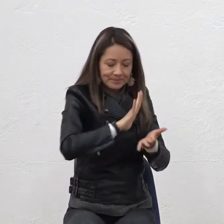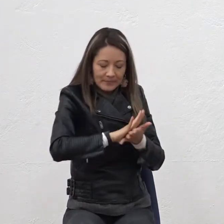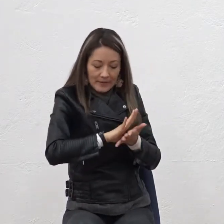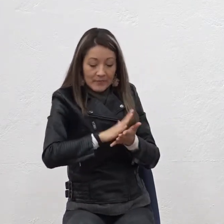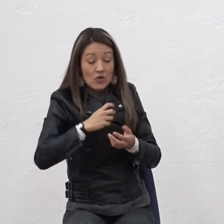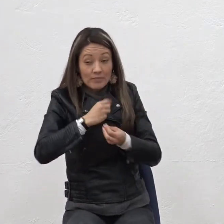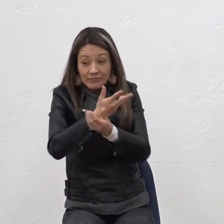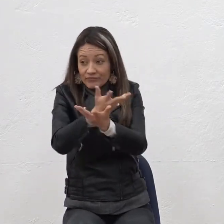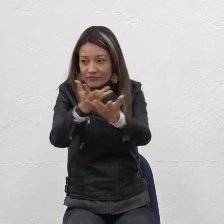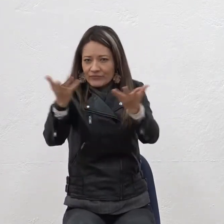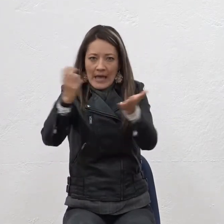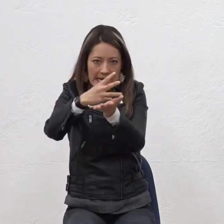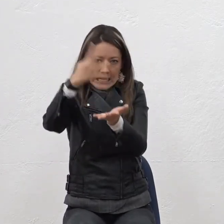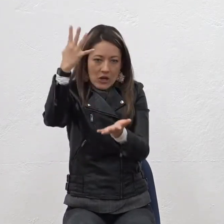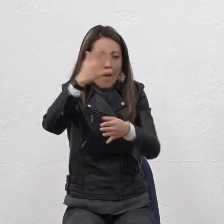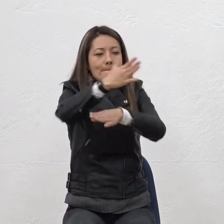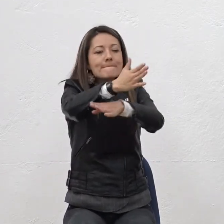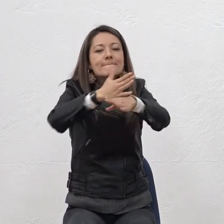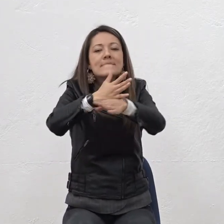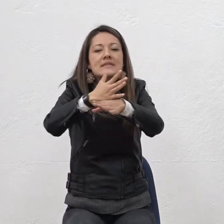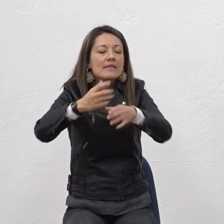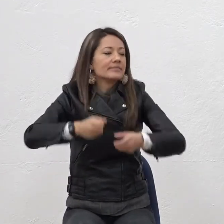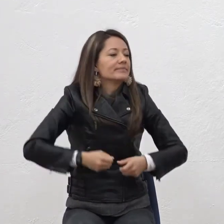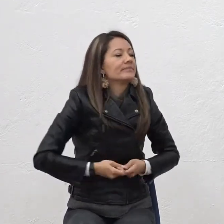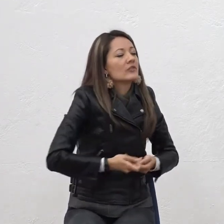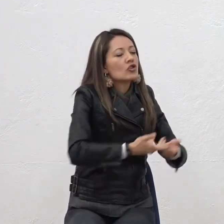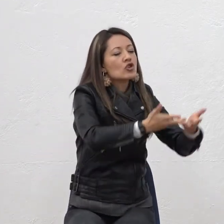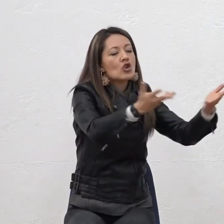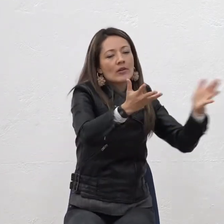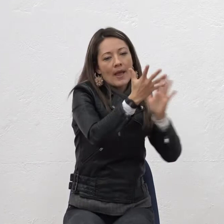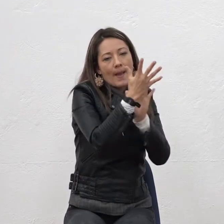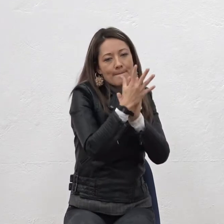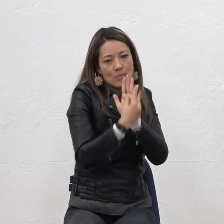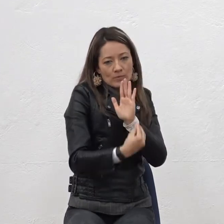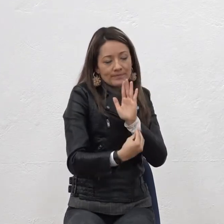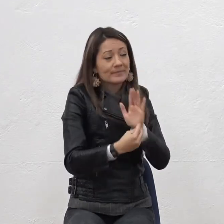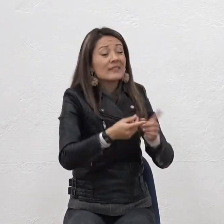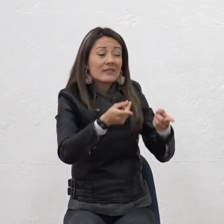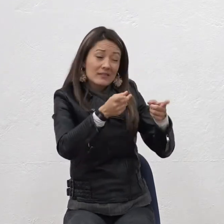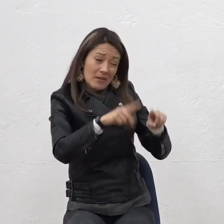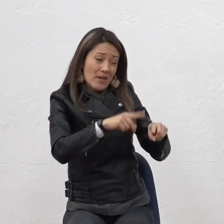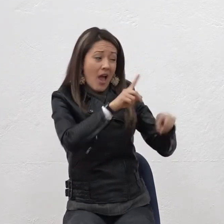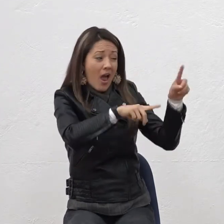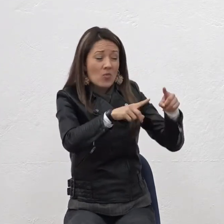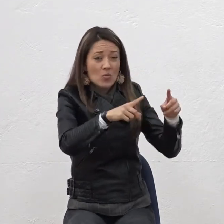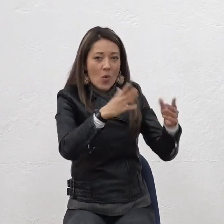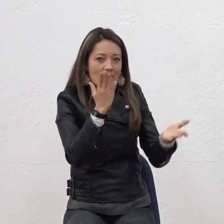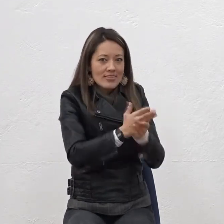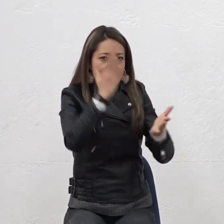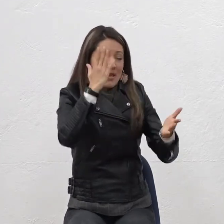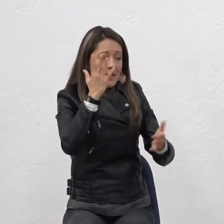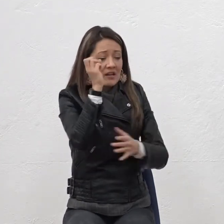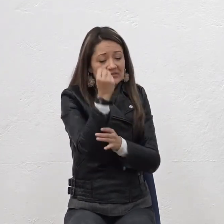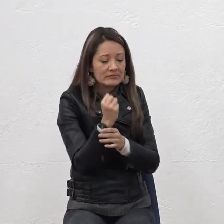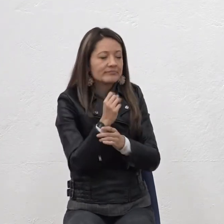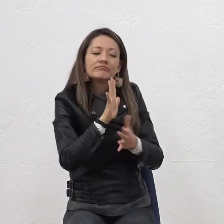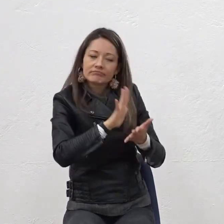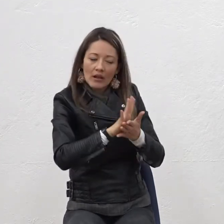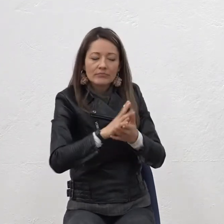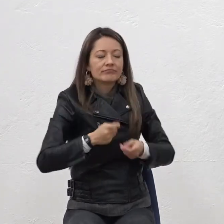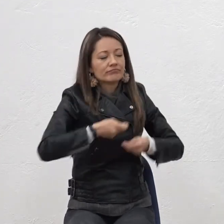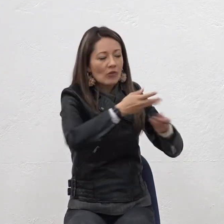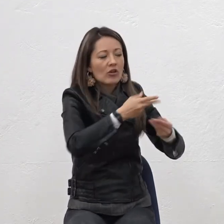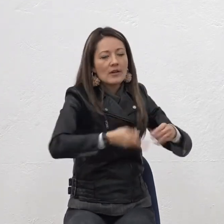pocas, la doy a los pobres. Y si en algo, ¿no? Y si en algo he defraudado a alguien, se lo devuelvo